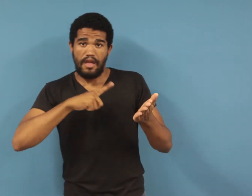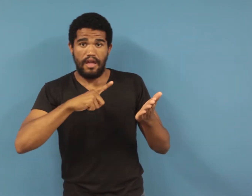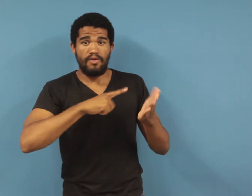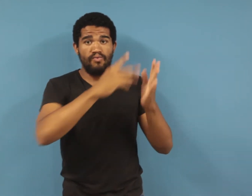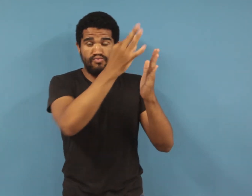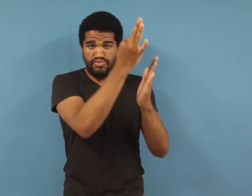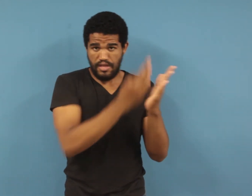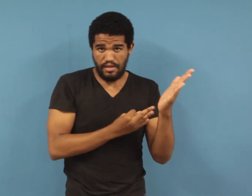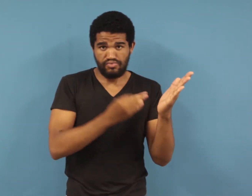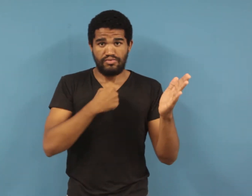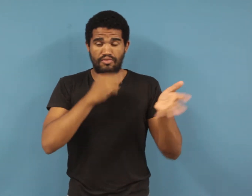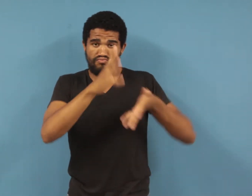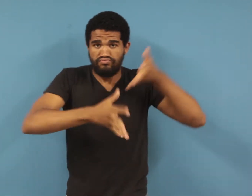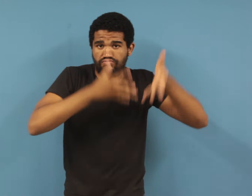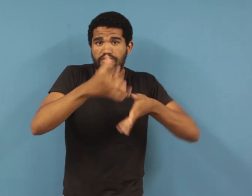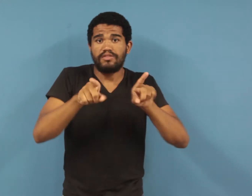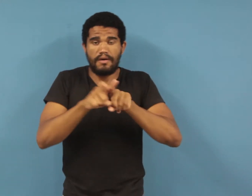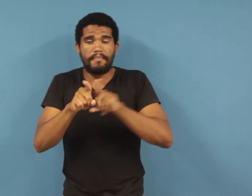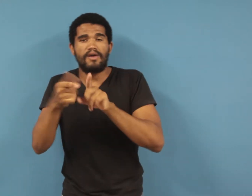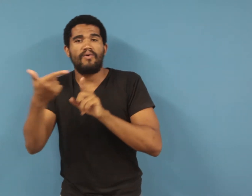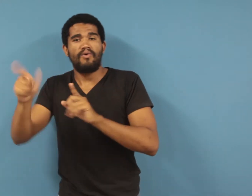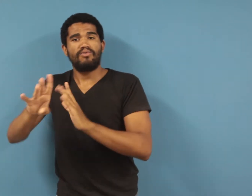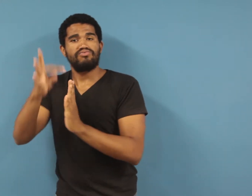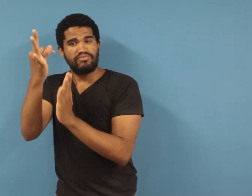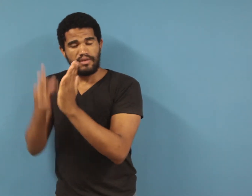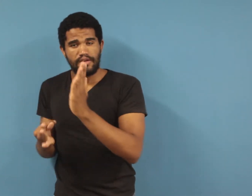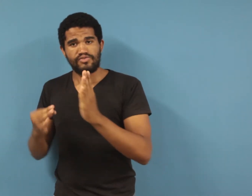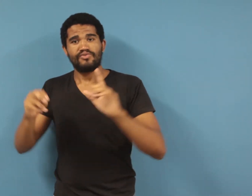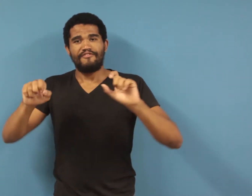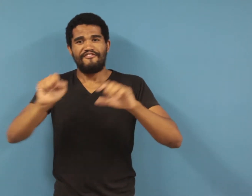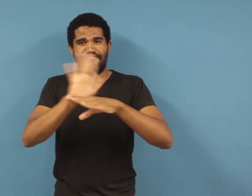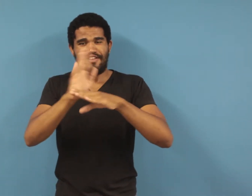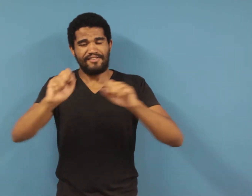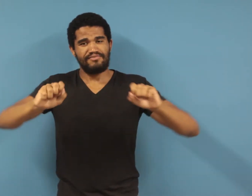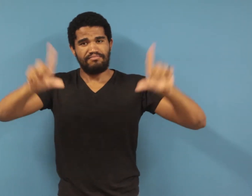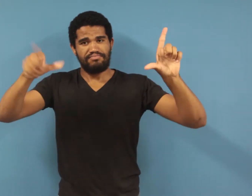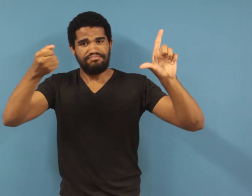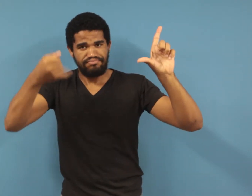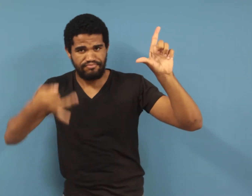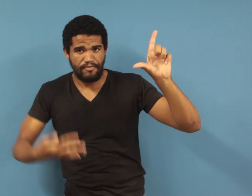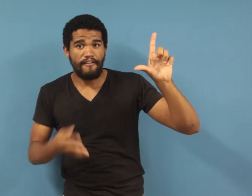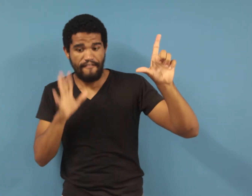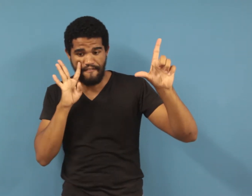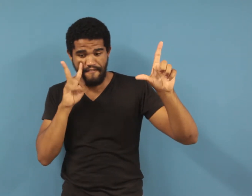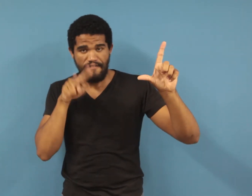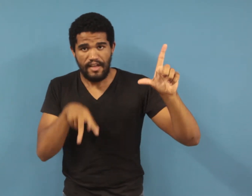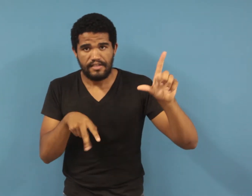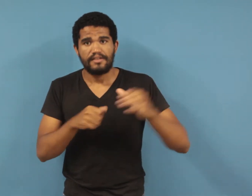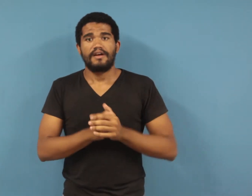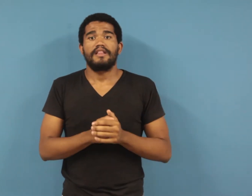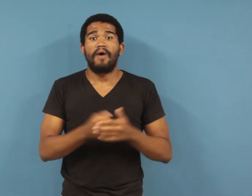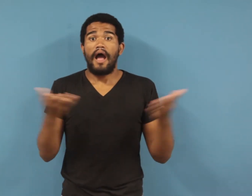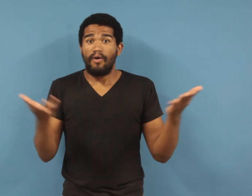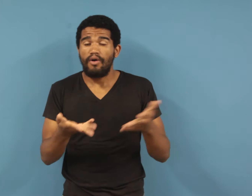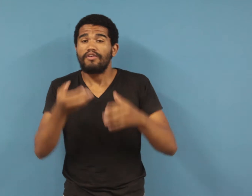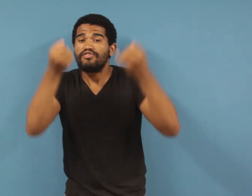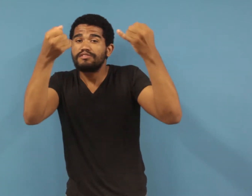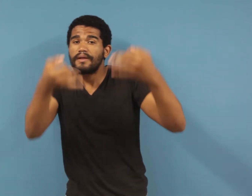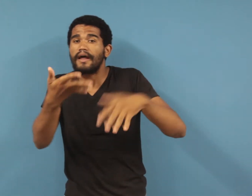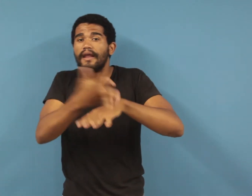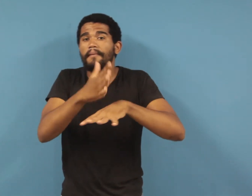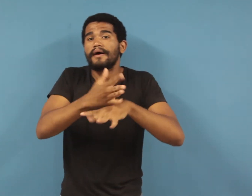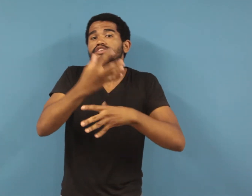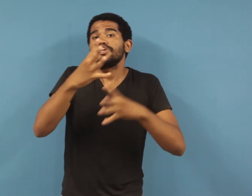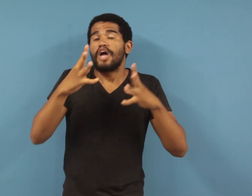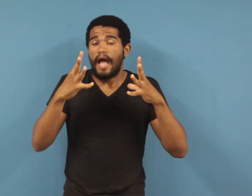vou sinalizar em libras um texto que eu mesmo fiz para mostrar na prática o uso de cada um dos conectivos.